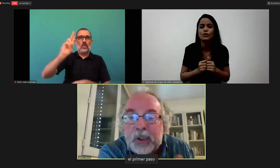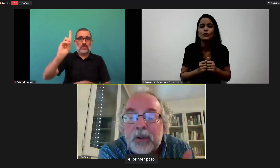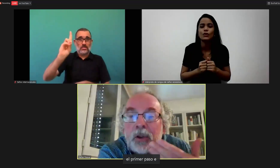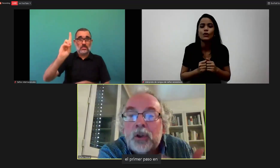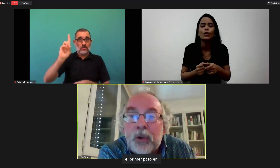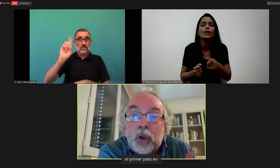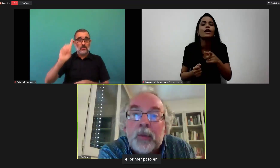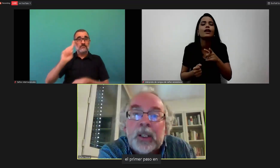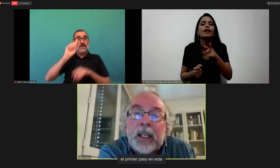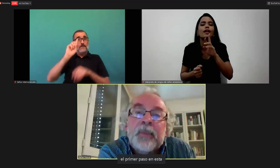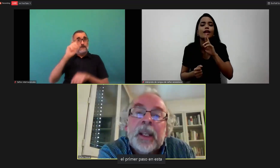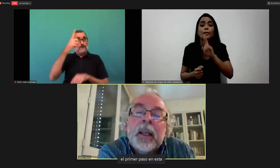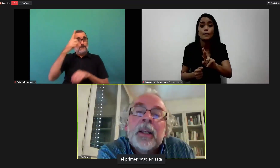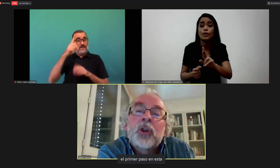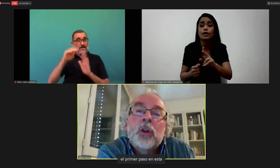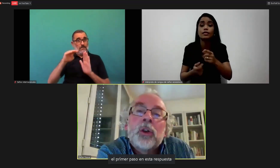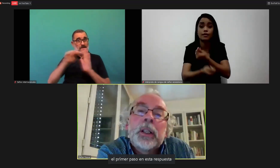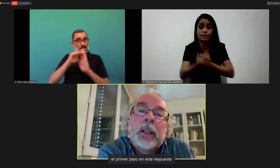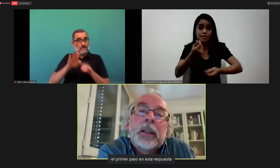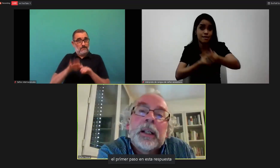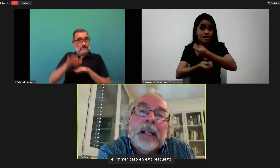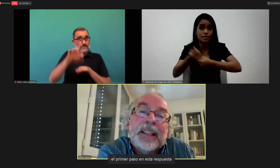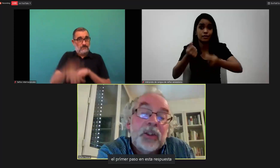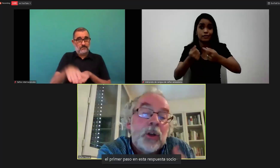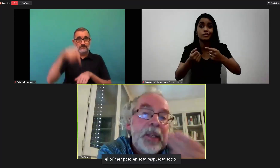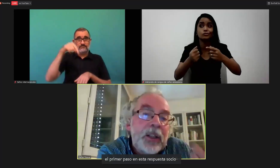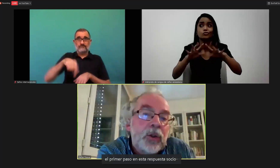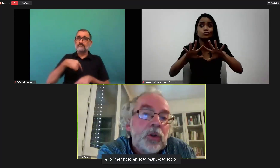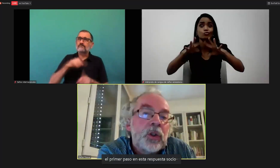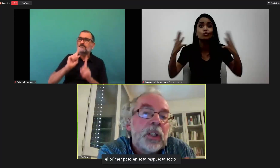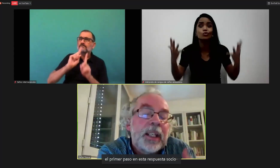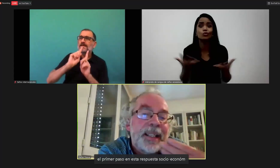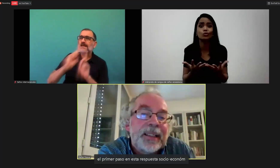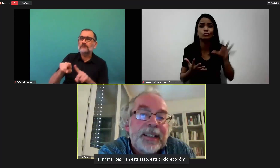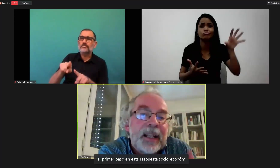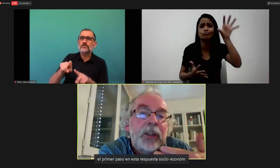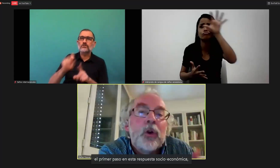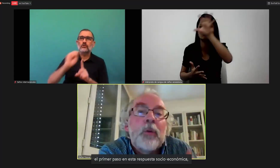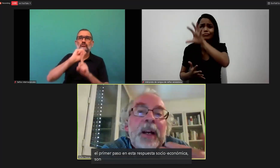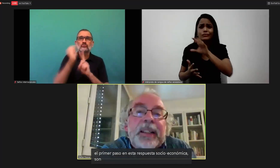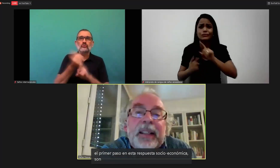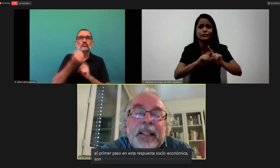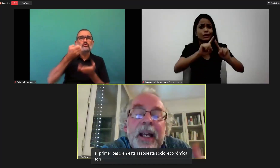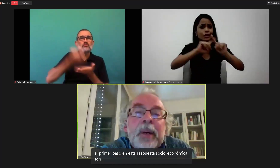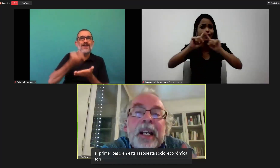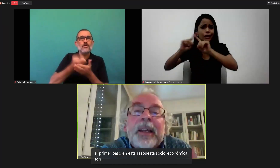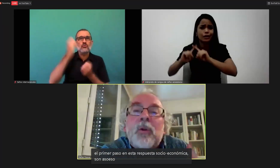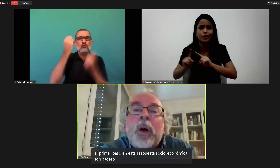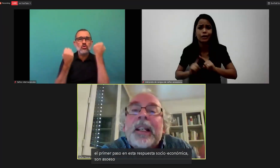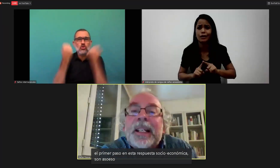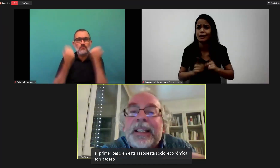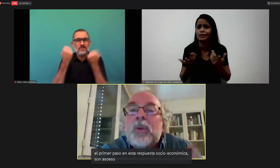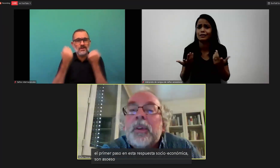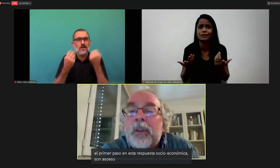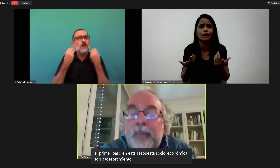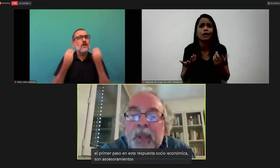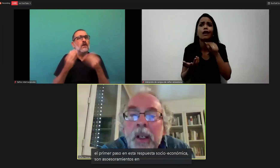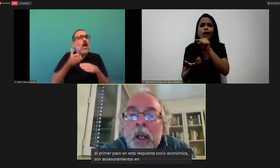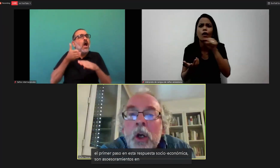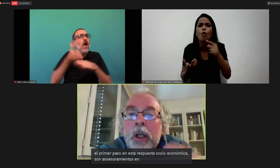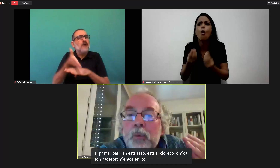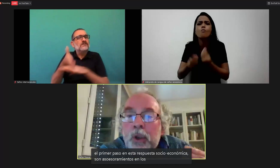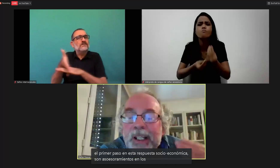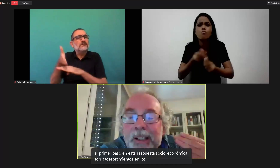respuesta socioeconómica son asesoramientos que se están haciendo en los países para ver cuál es la